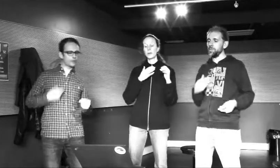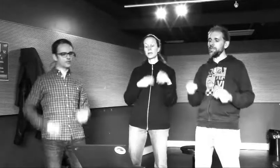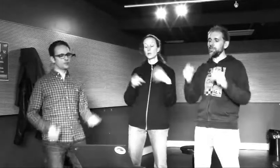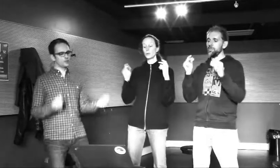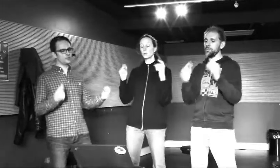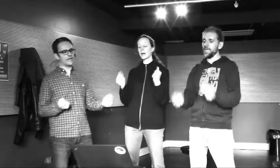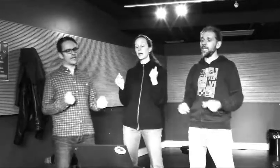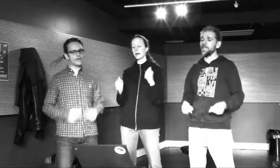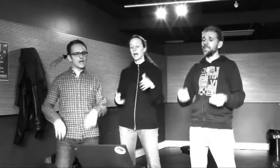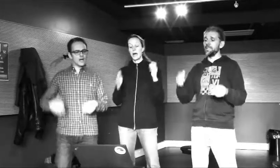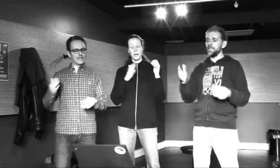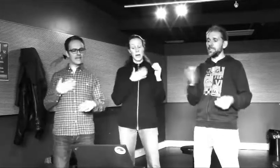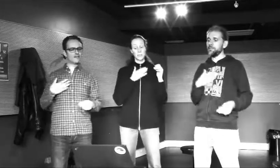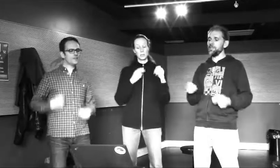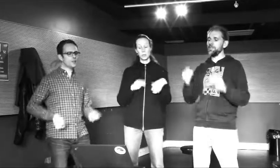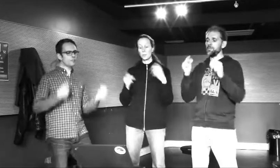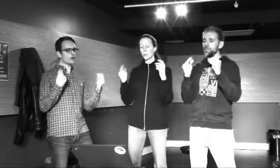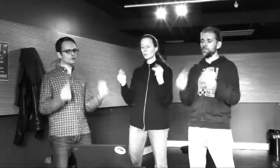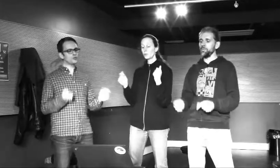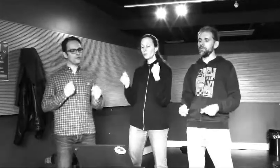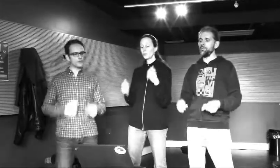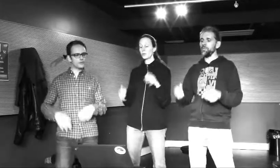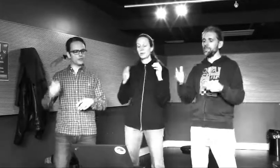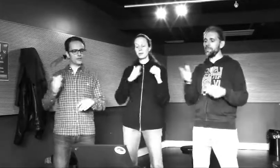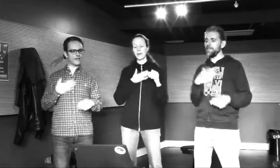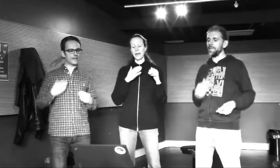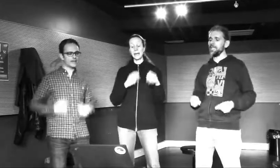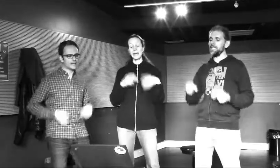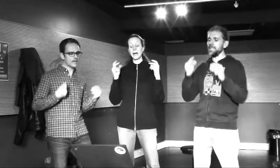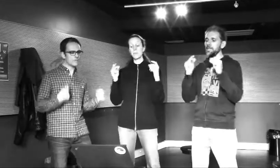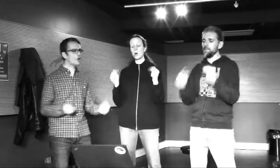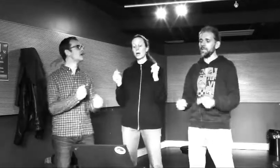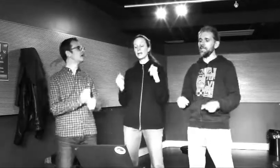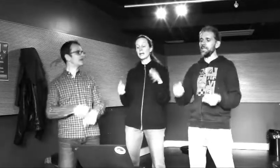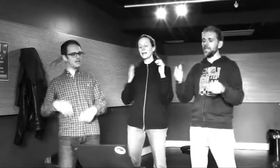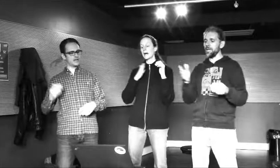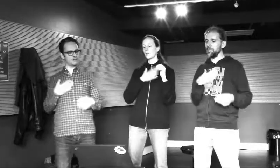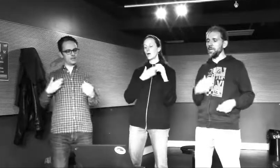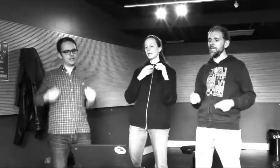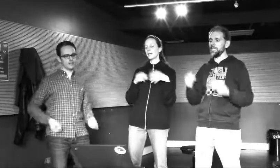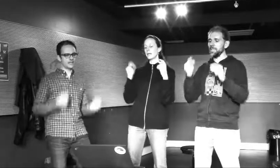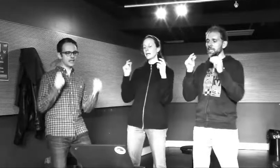de lumière, la fine pantoufle de verre. Il y a moi, il y a moi, il y a moi.